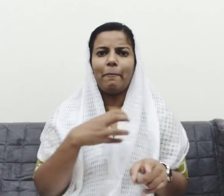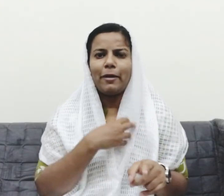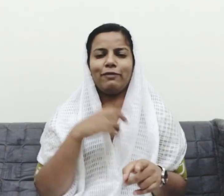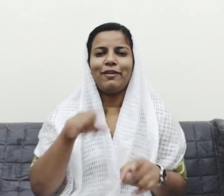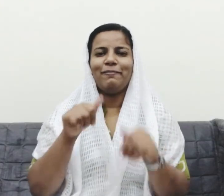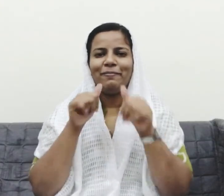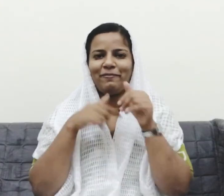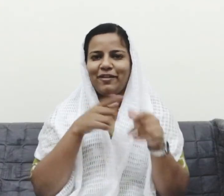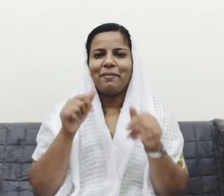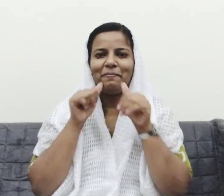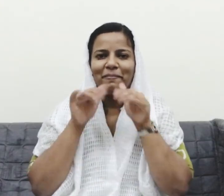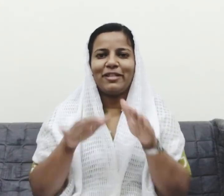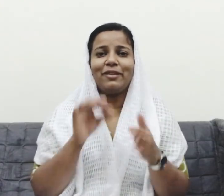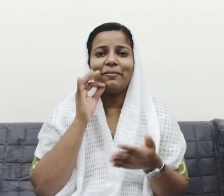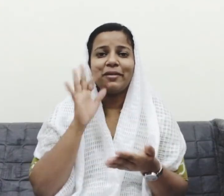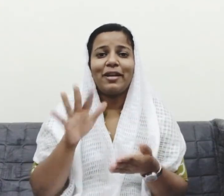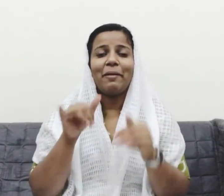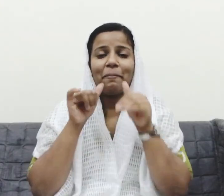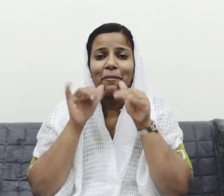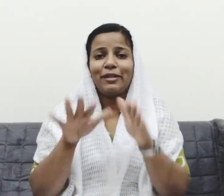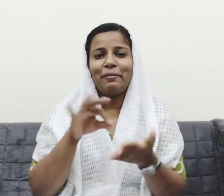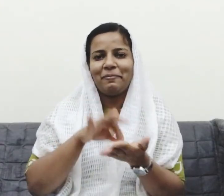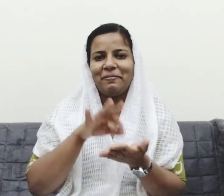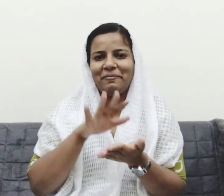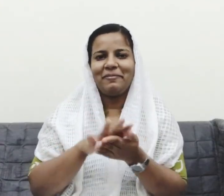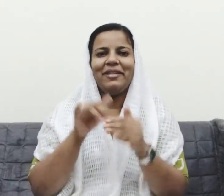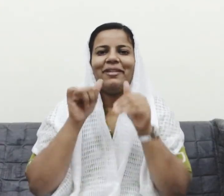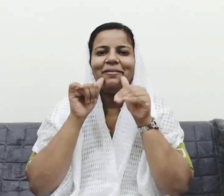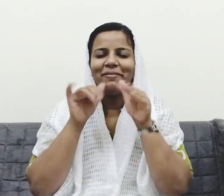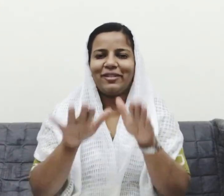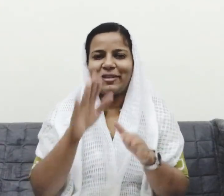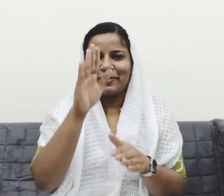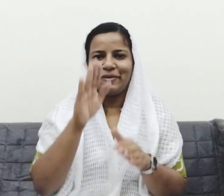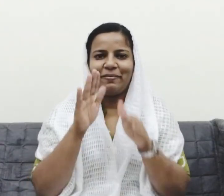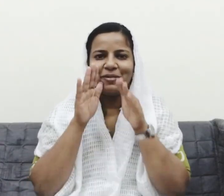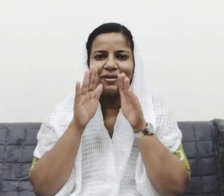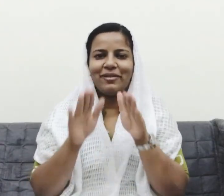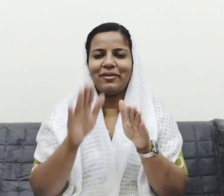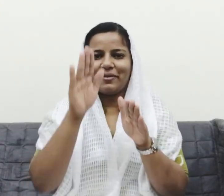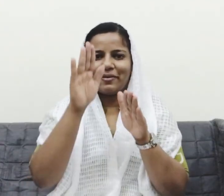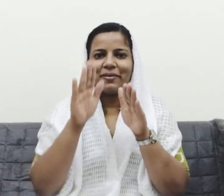വേണം. വി ആർ ബ്ലെസ്ഡ്, വി ആർ റിയലി ബ്ലെസ്ഡ്, വി ആർ പെർമനന്റ്ലി ബ്ലെസ്ഡ്. ഗോഡ് ബ്ലെസ് യു.